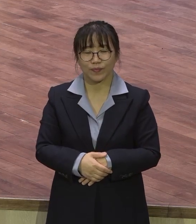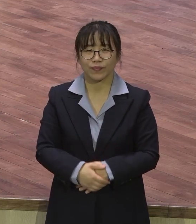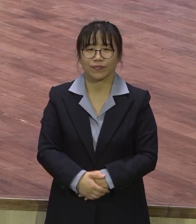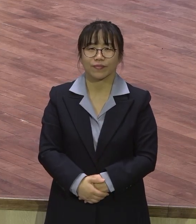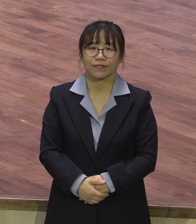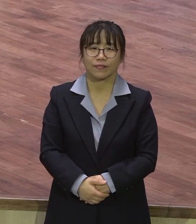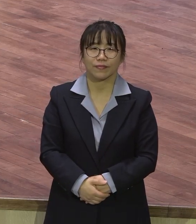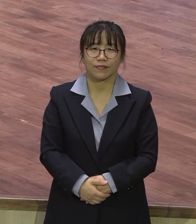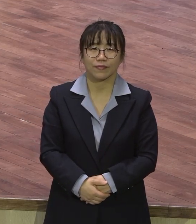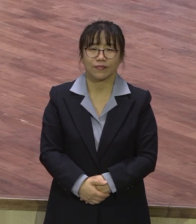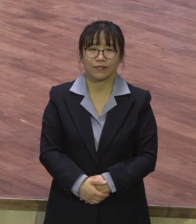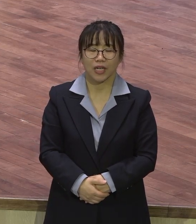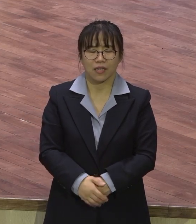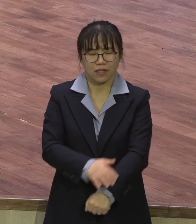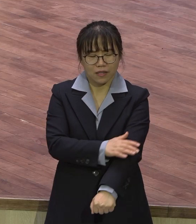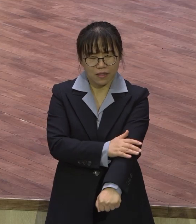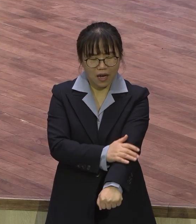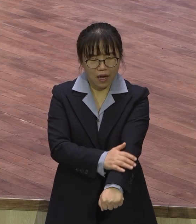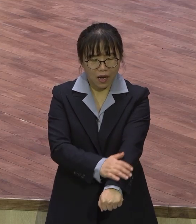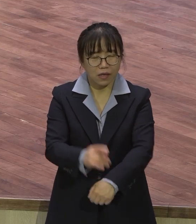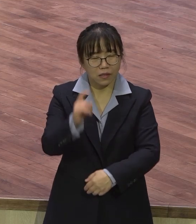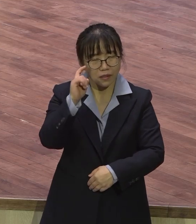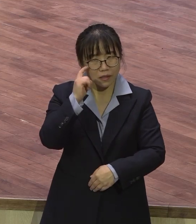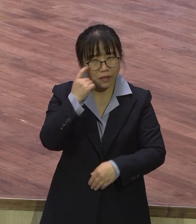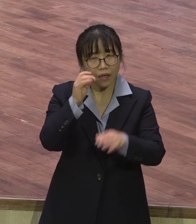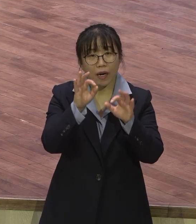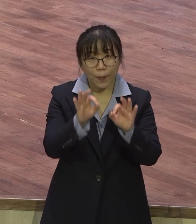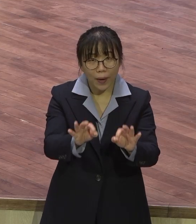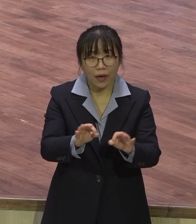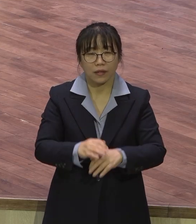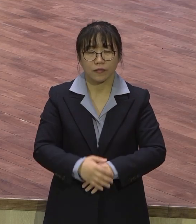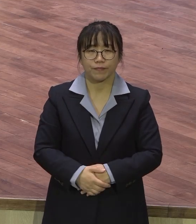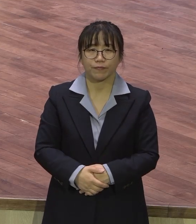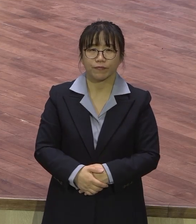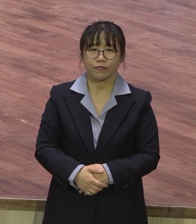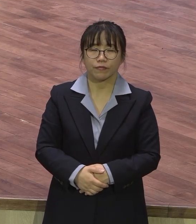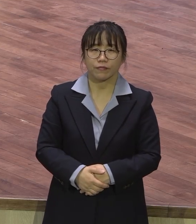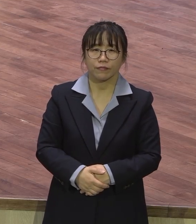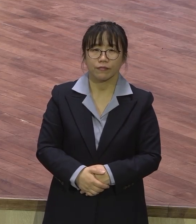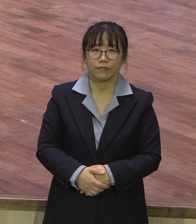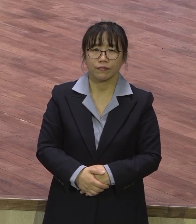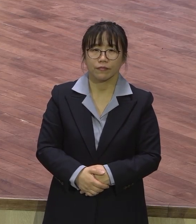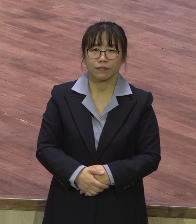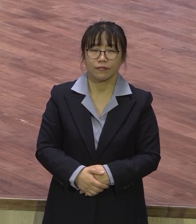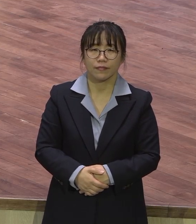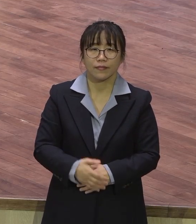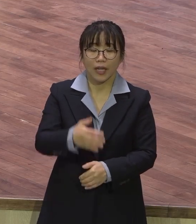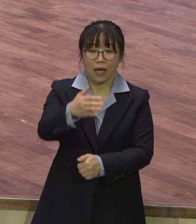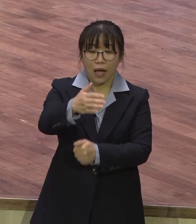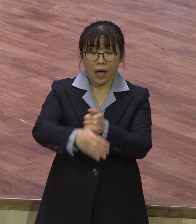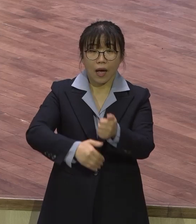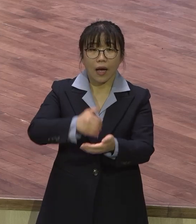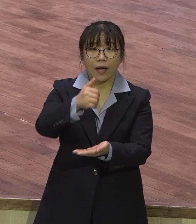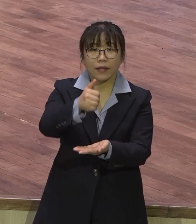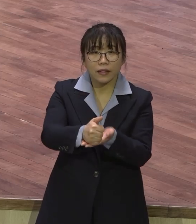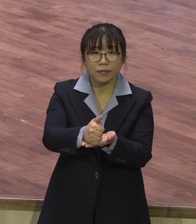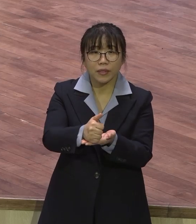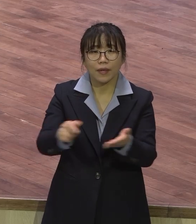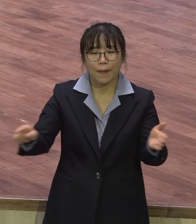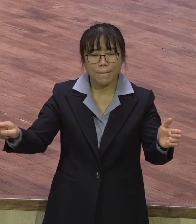깊이 묵상해보면 중요한 진리가 담겨져 있어요 이 표현은요 하나님을 믿는다고